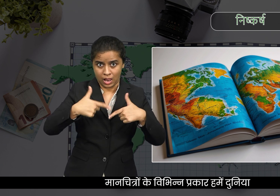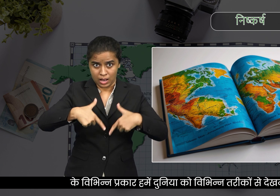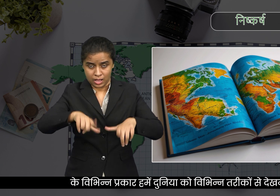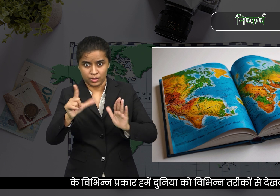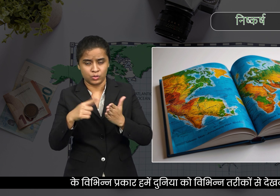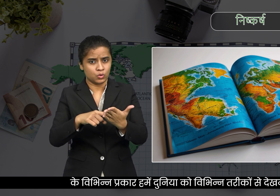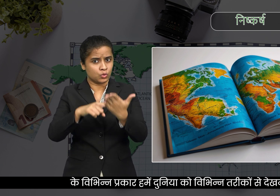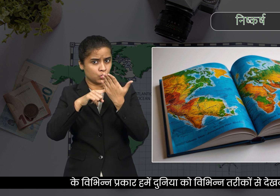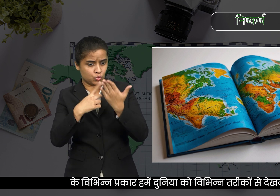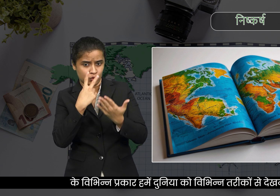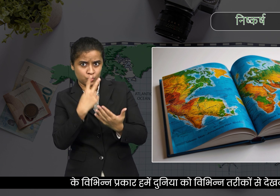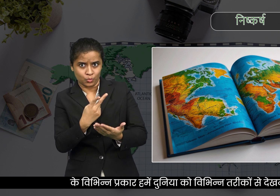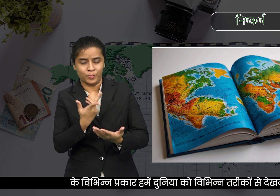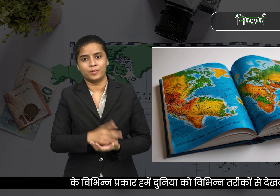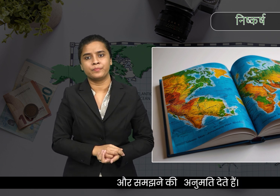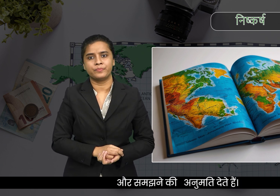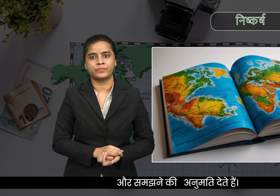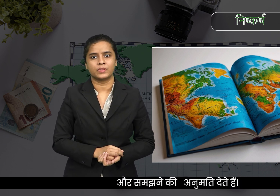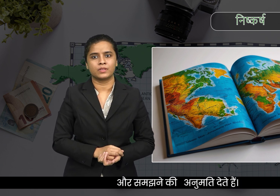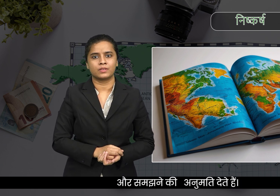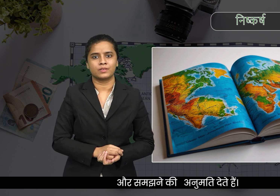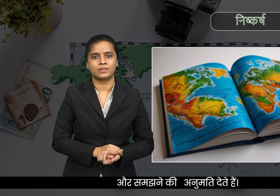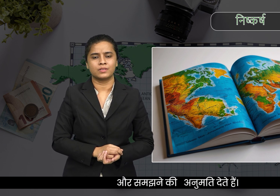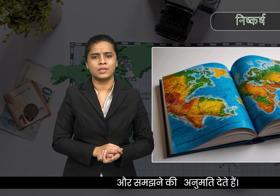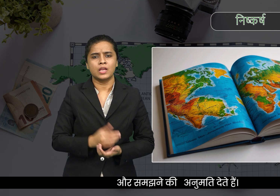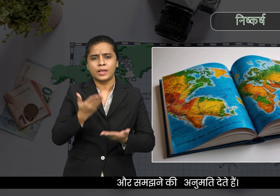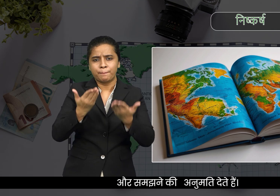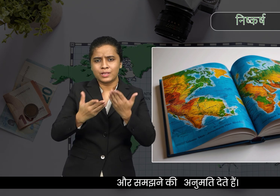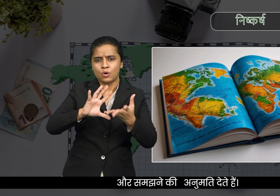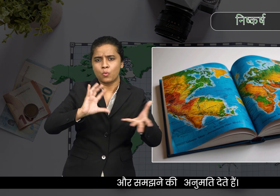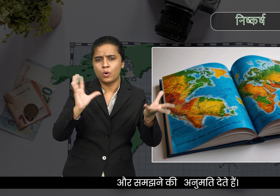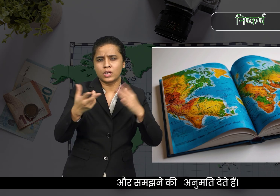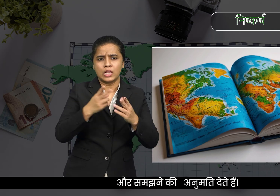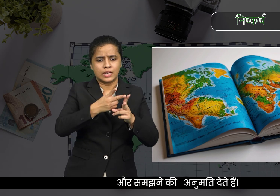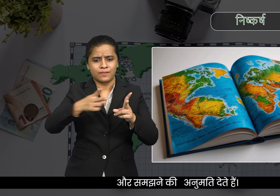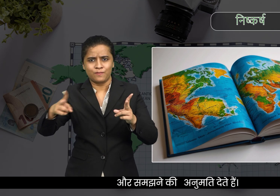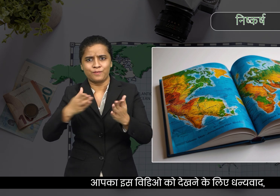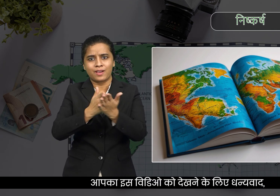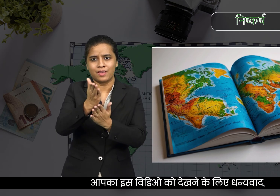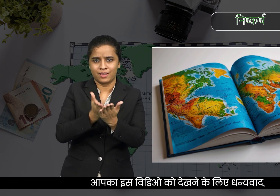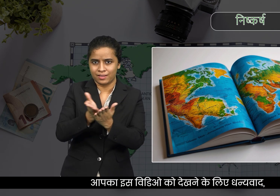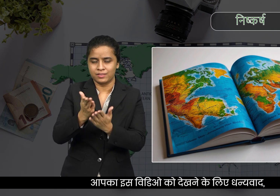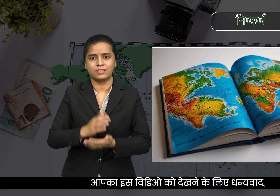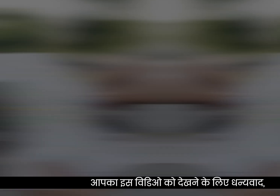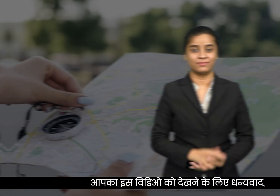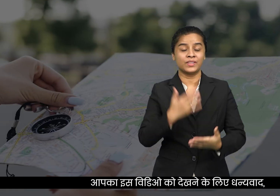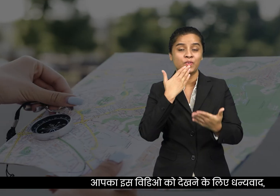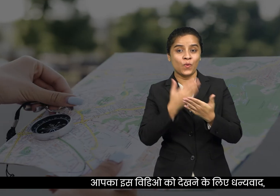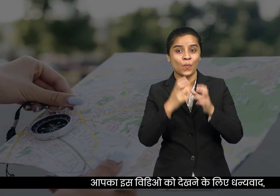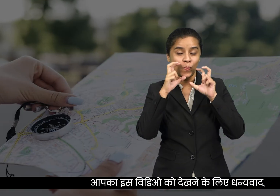को विभिन्न तरीकों से देखने और समझने की अनुमति देते हैं। आपका इस वीडियो को देखने के